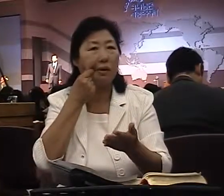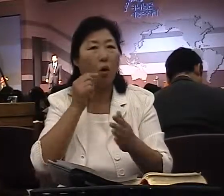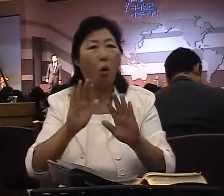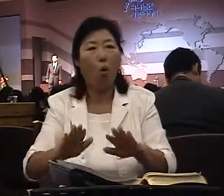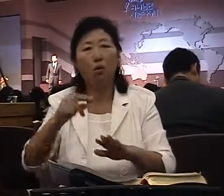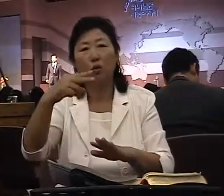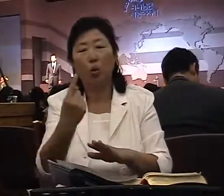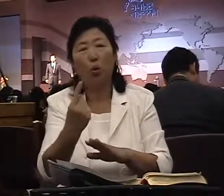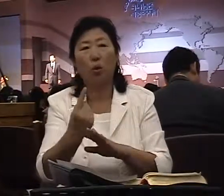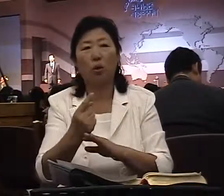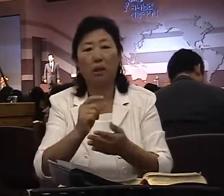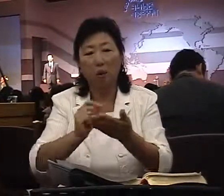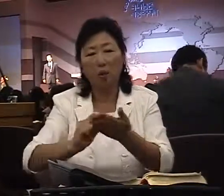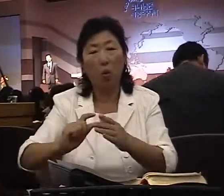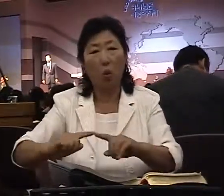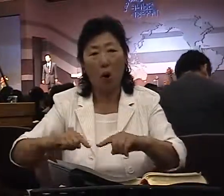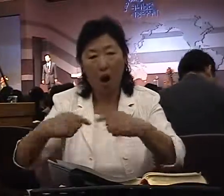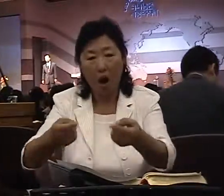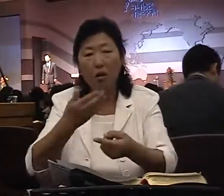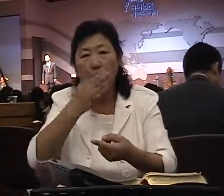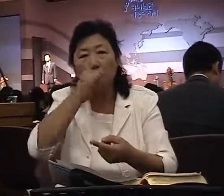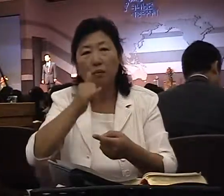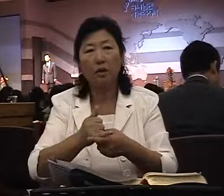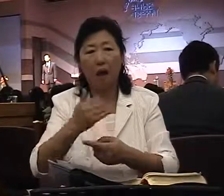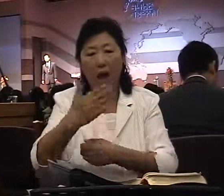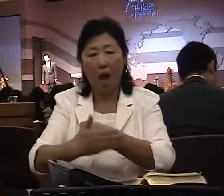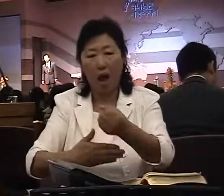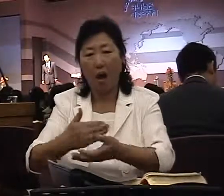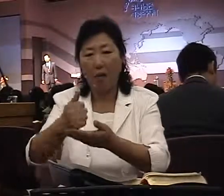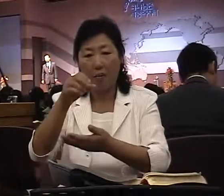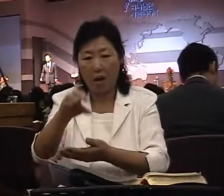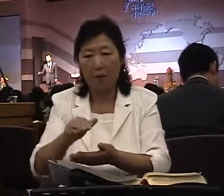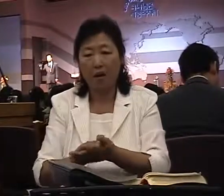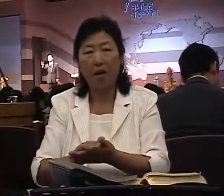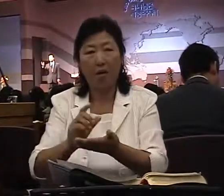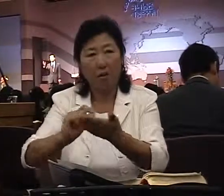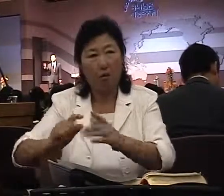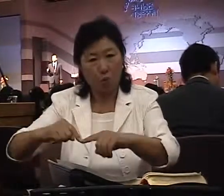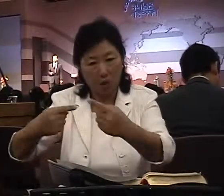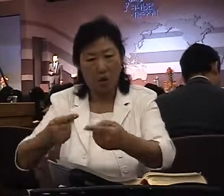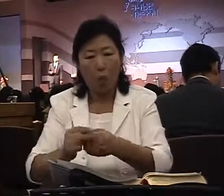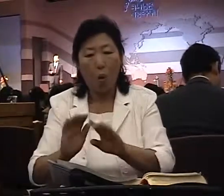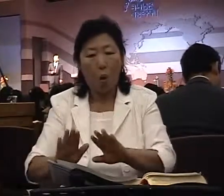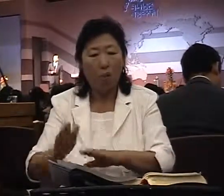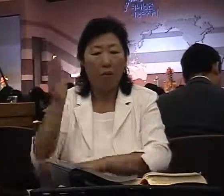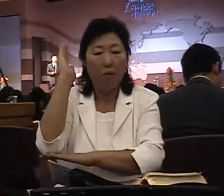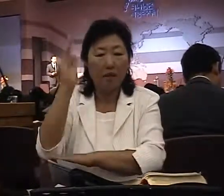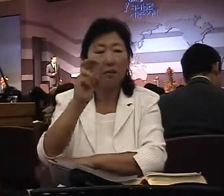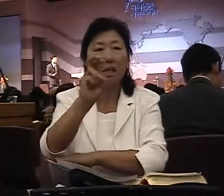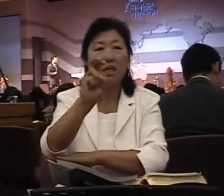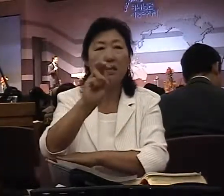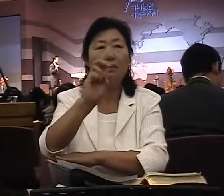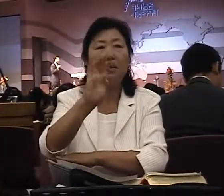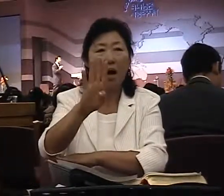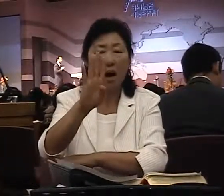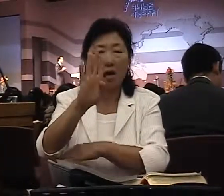있습니다. 하나님 앞에서 등록하십니다. 오늘 말씀 24절을 보시기 바랍니다. 24절을 보니까 이